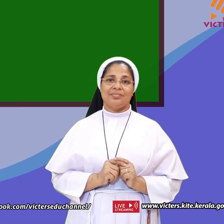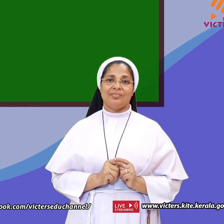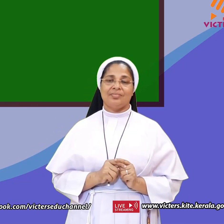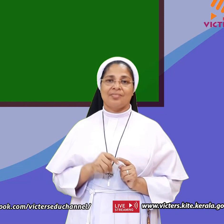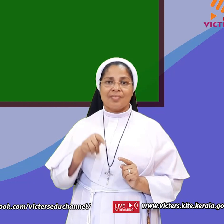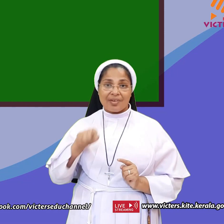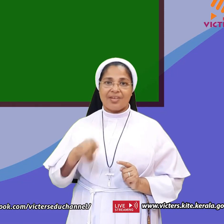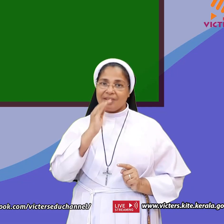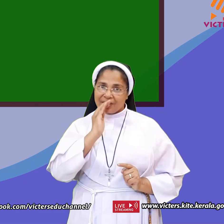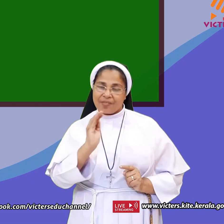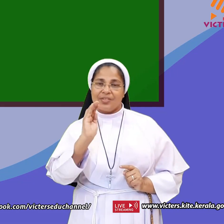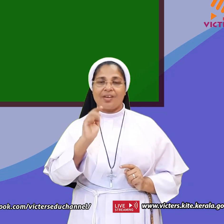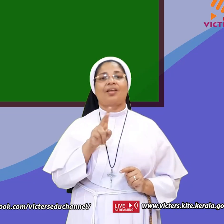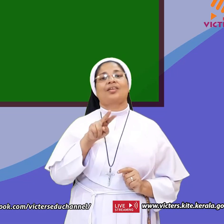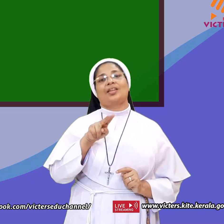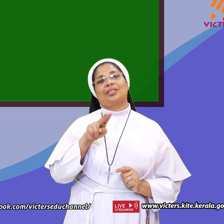നളിനിയിലെ ഇതിവൃത്തം.